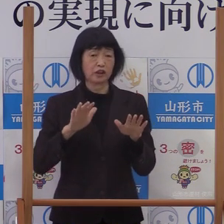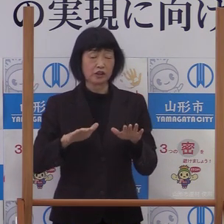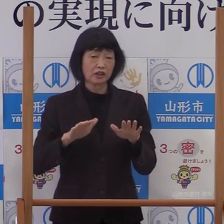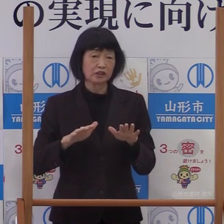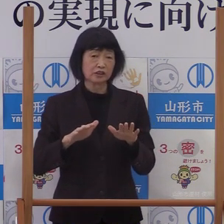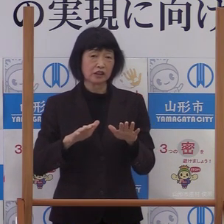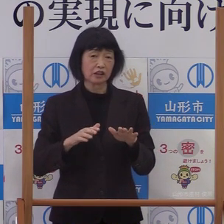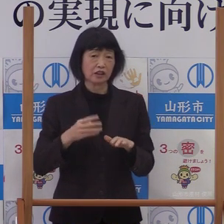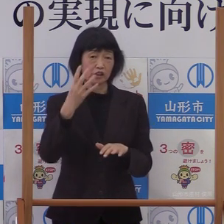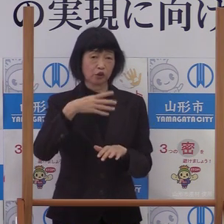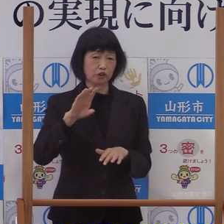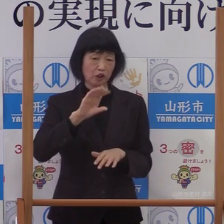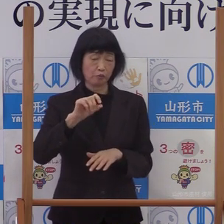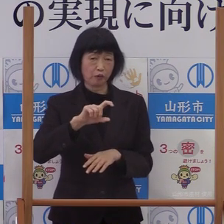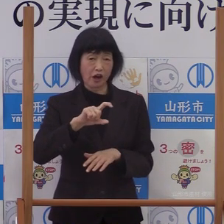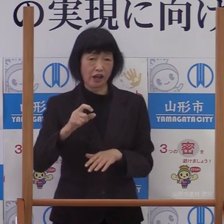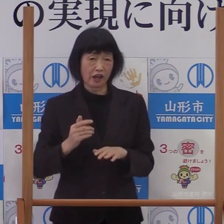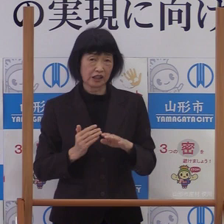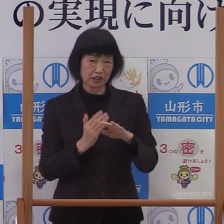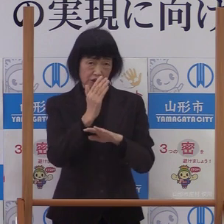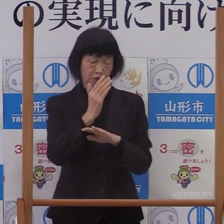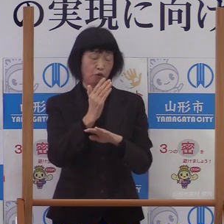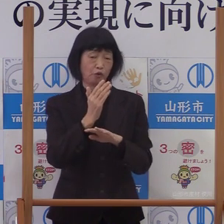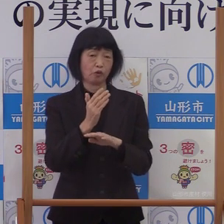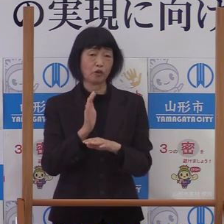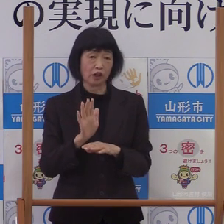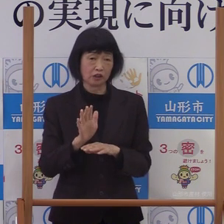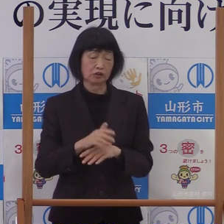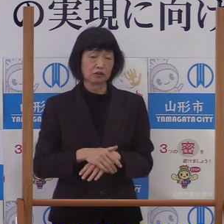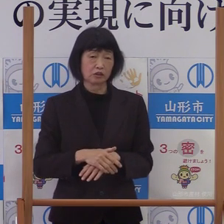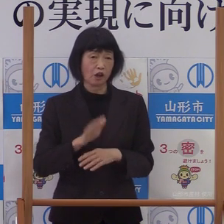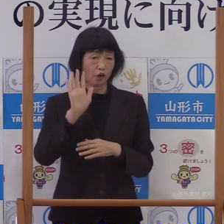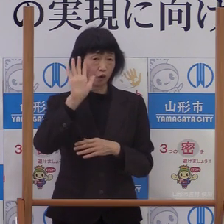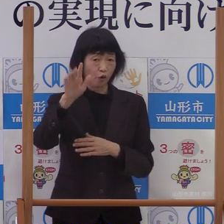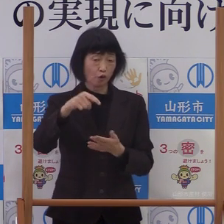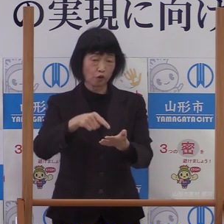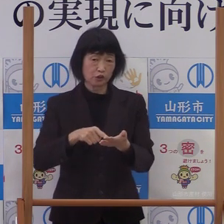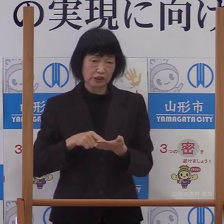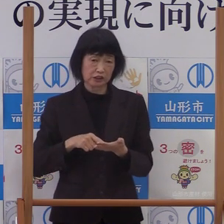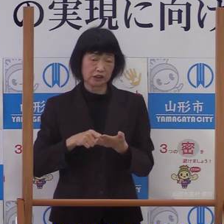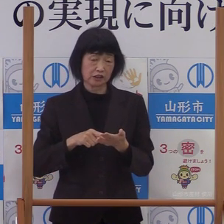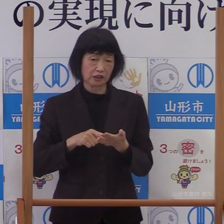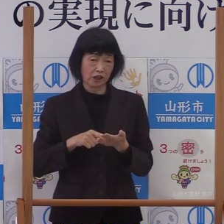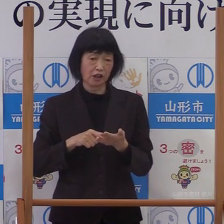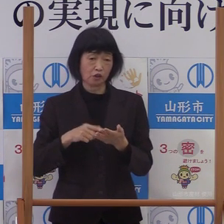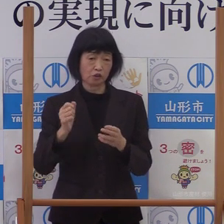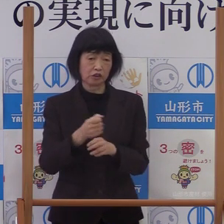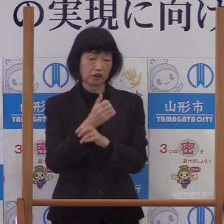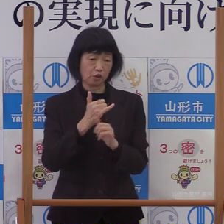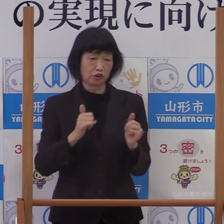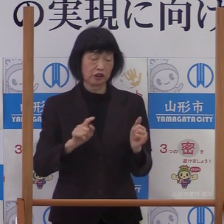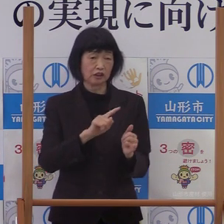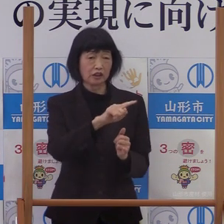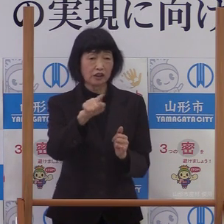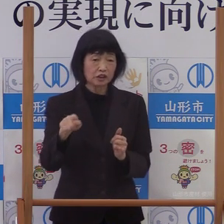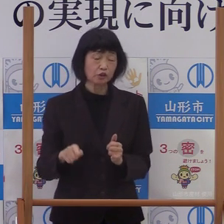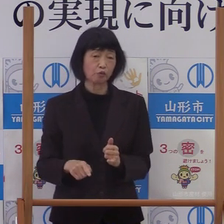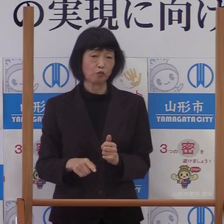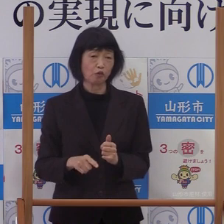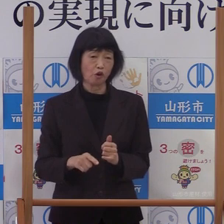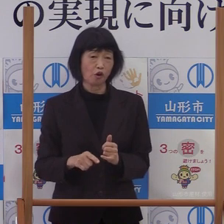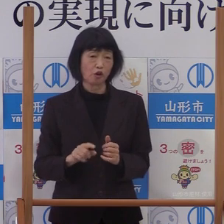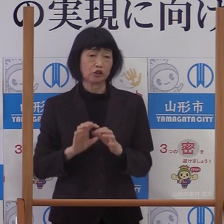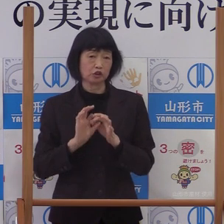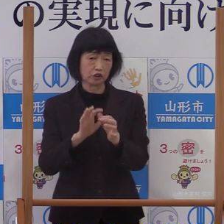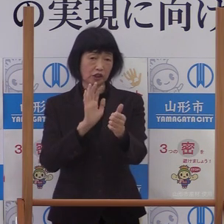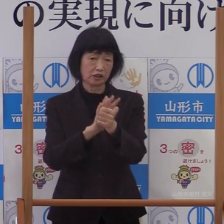点においても4000万円以上上回っていることから、今後申請される事業者の皆様も引き続き支援